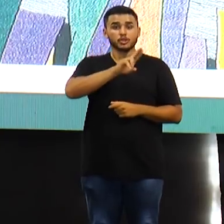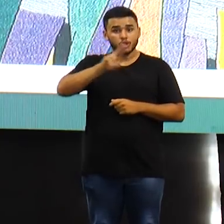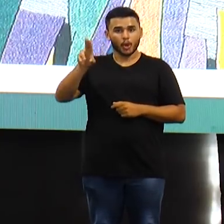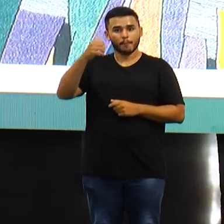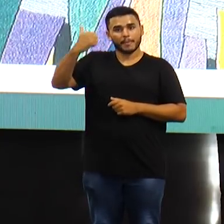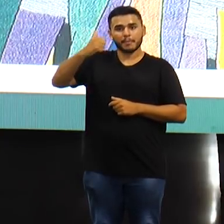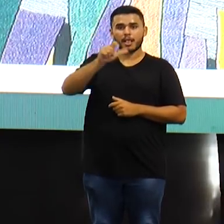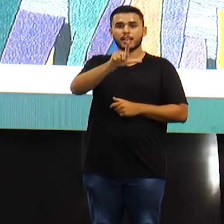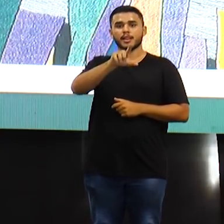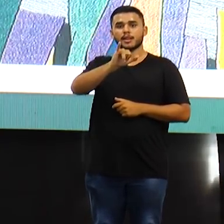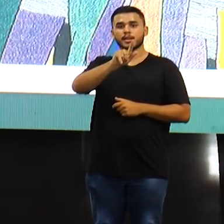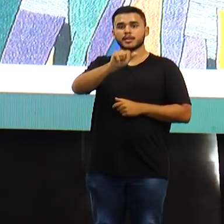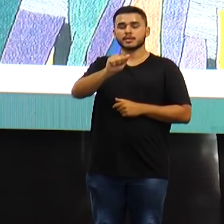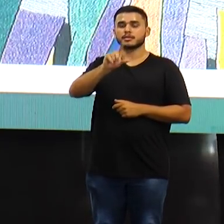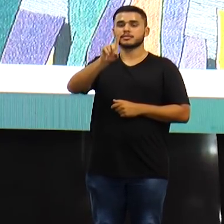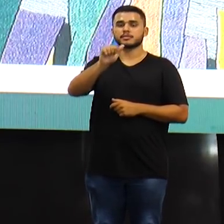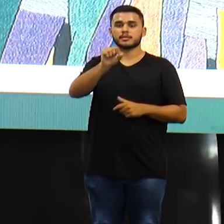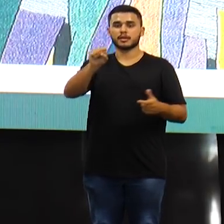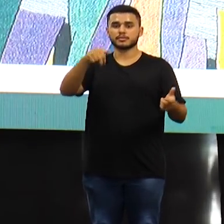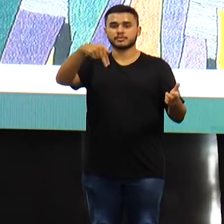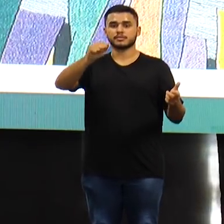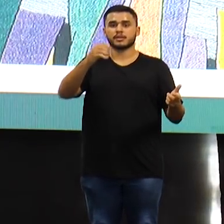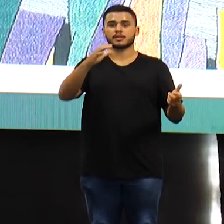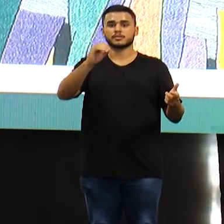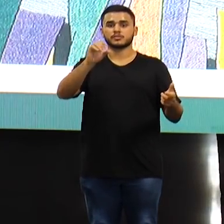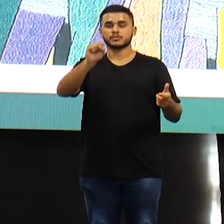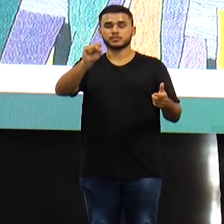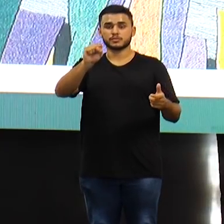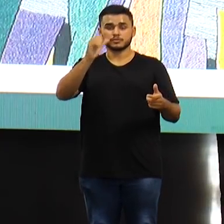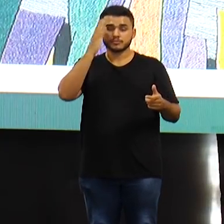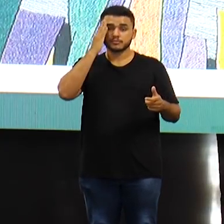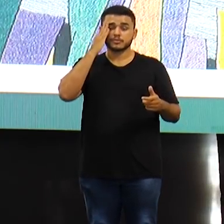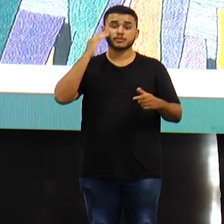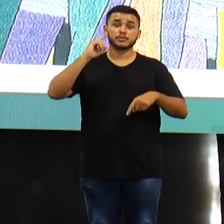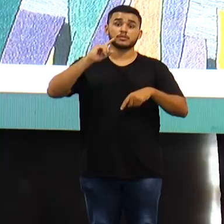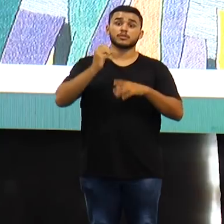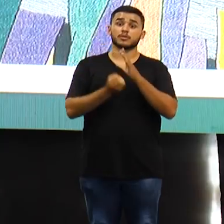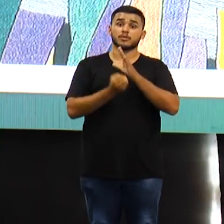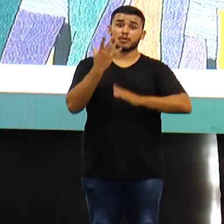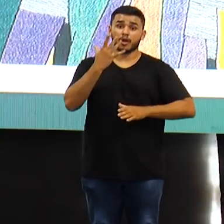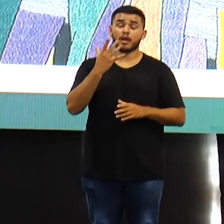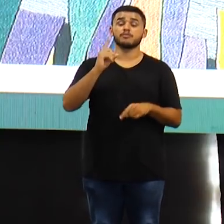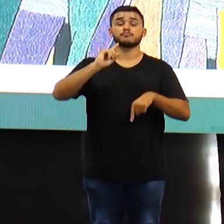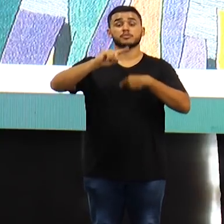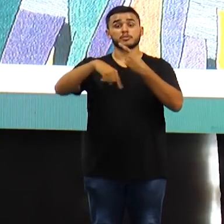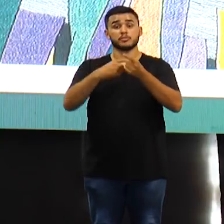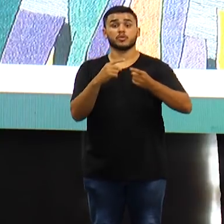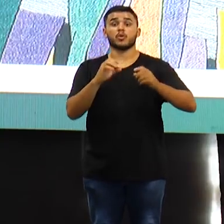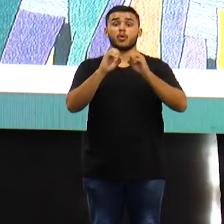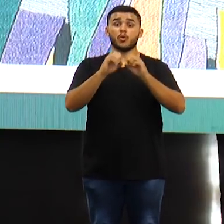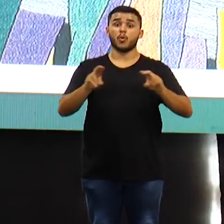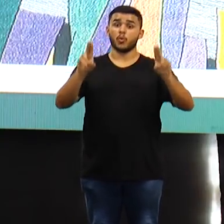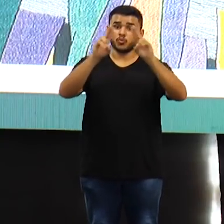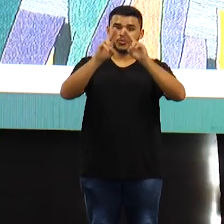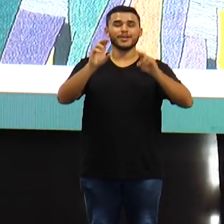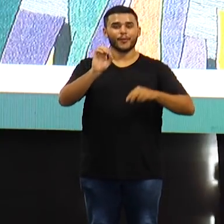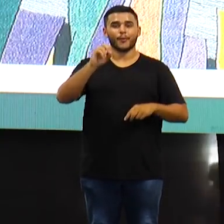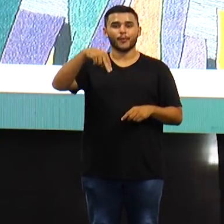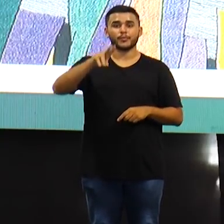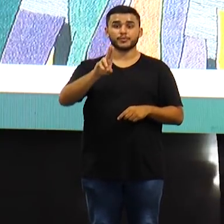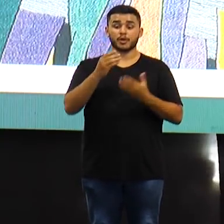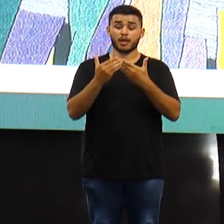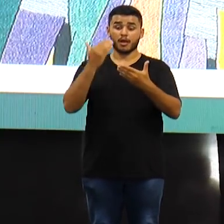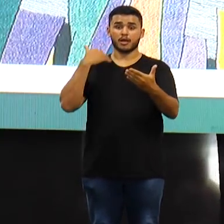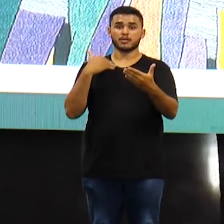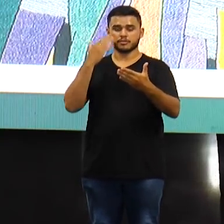São Francisco. A ONU é criada em outubro de 45. Mas o órgão que antecede a